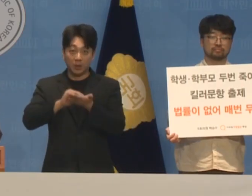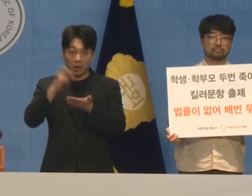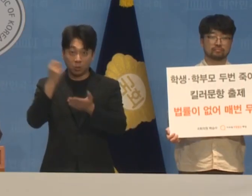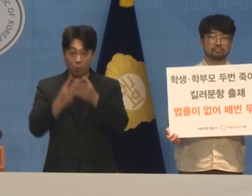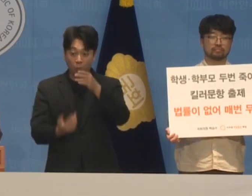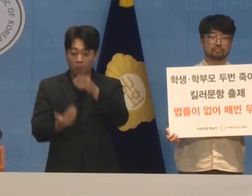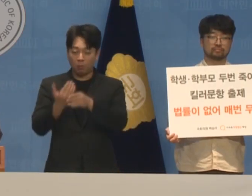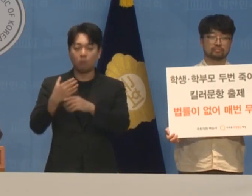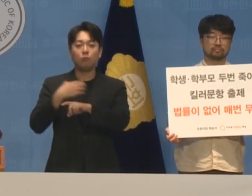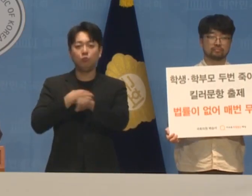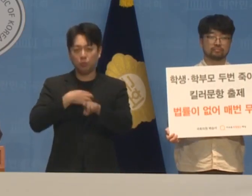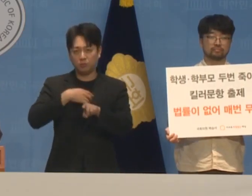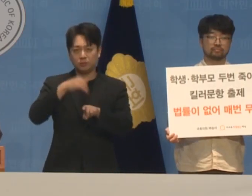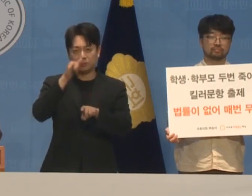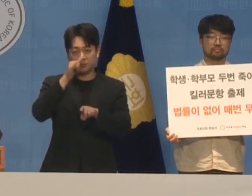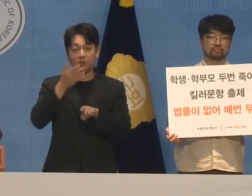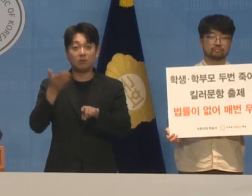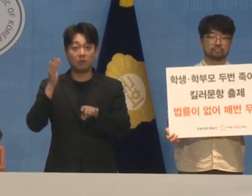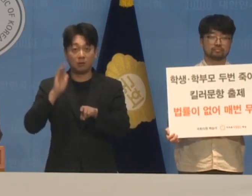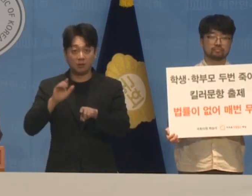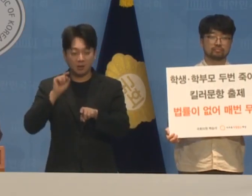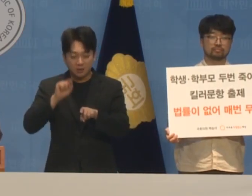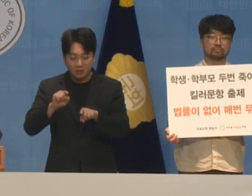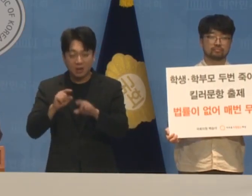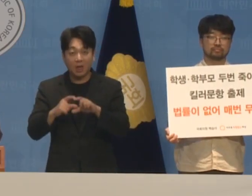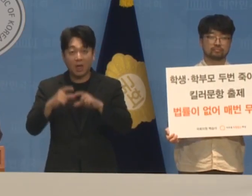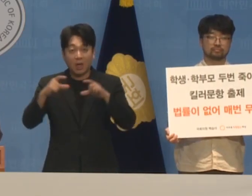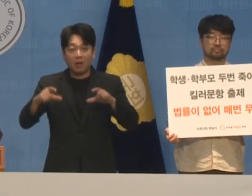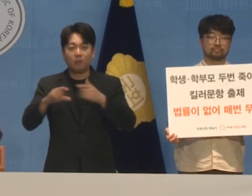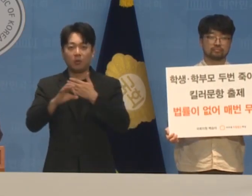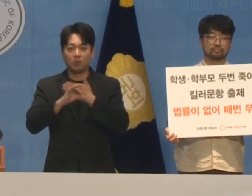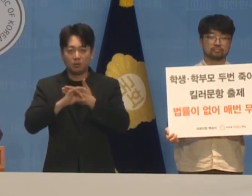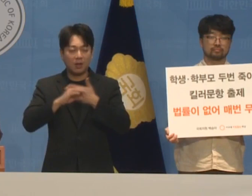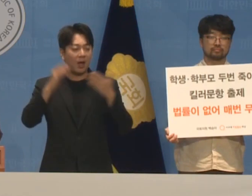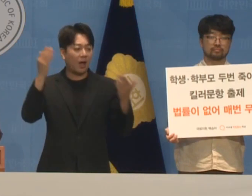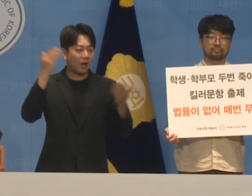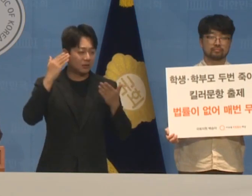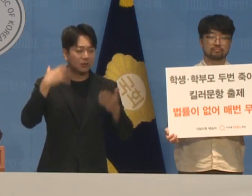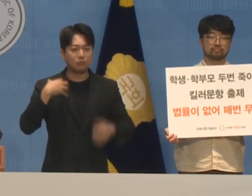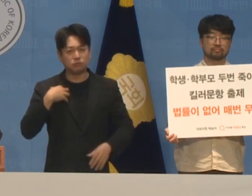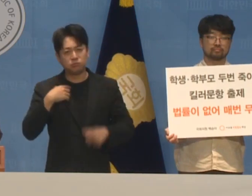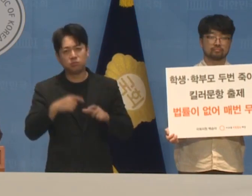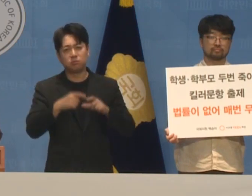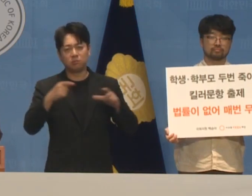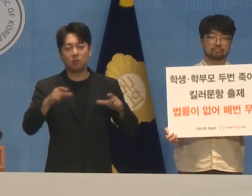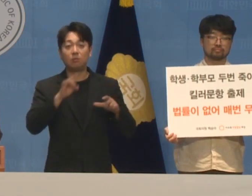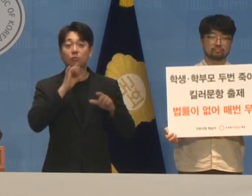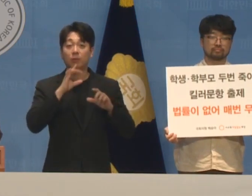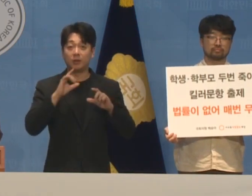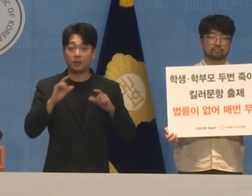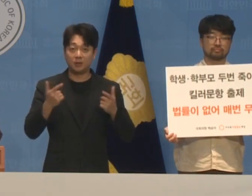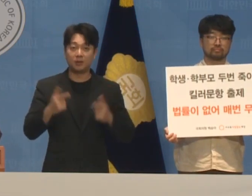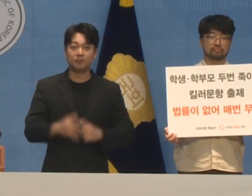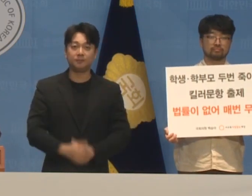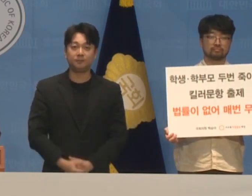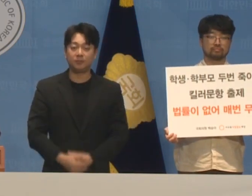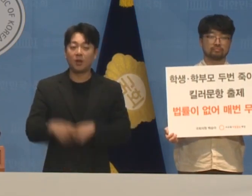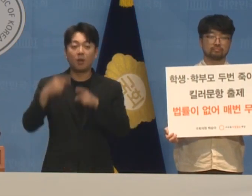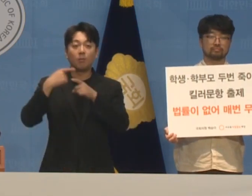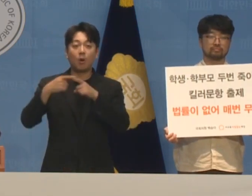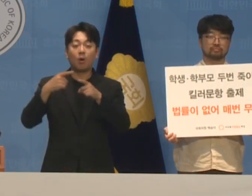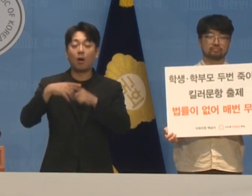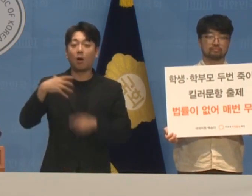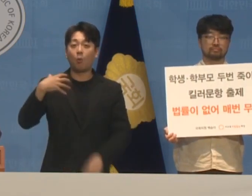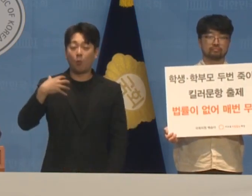그러나 이는 수험생들의 학습 부담을 높일 뿐만 아니라 평가원이 명시한 수능의 목적과도 부합하지